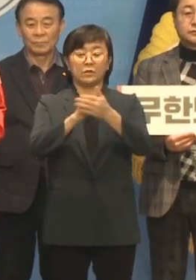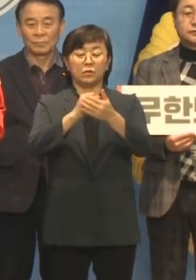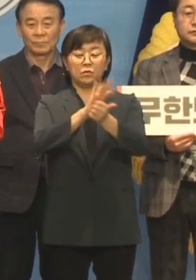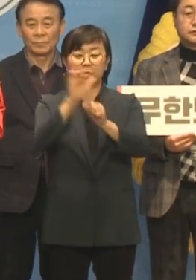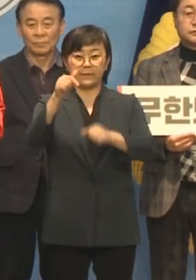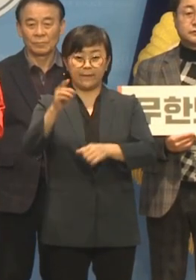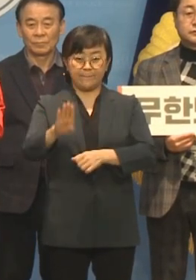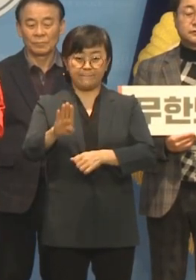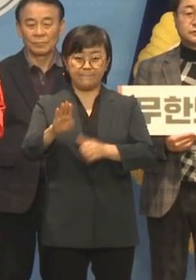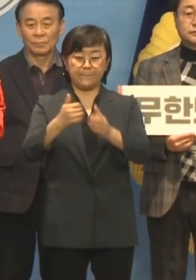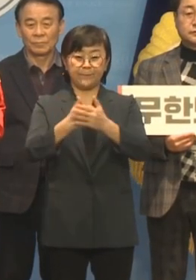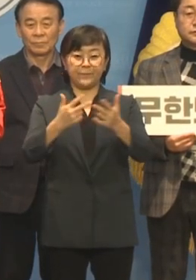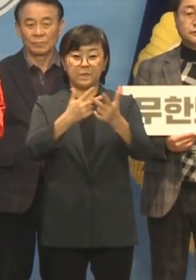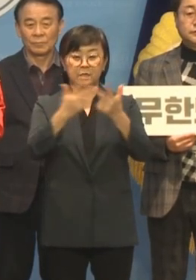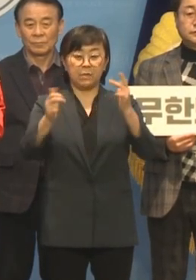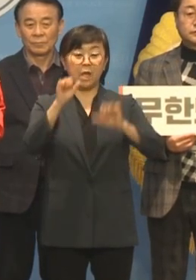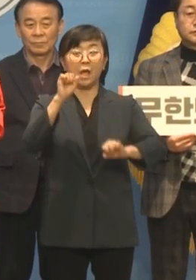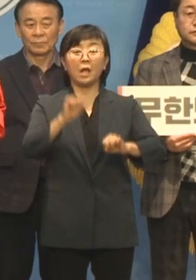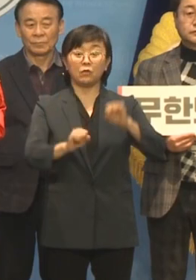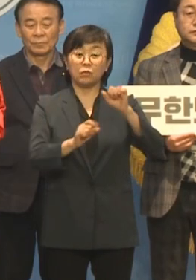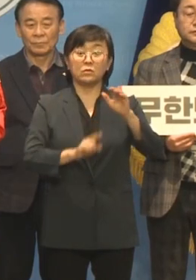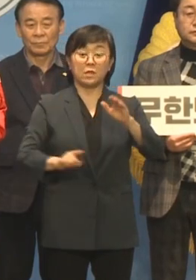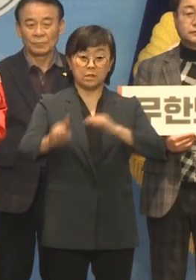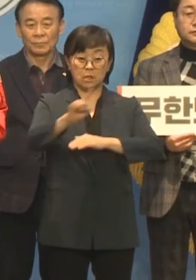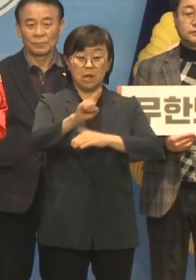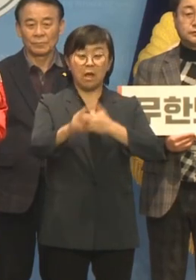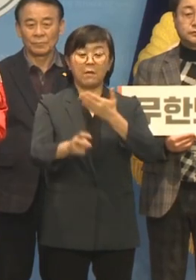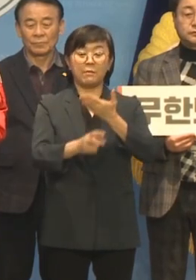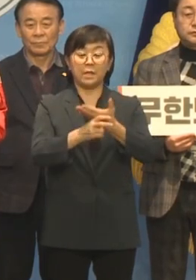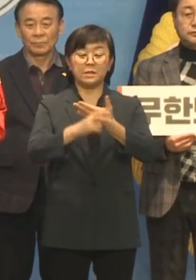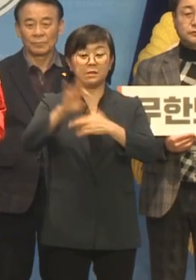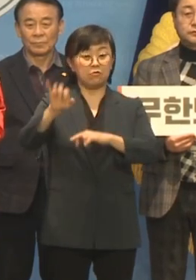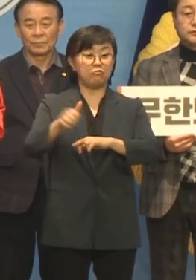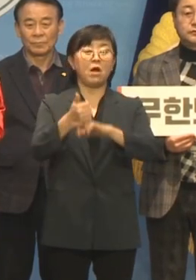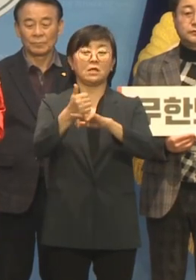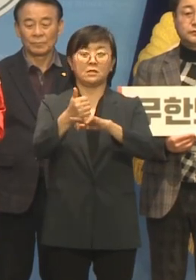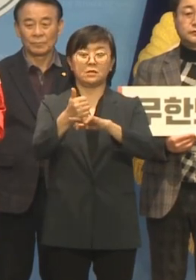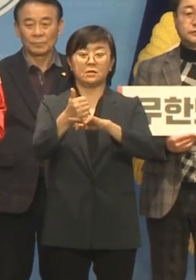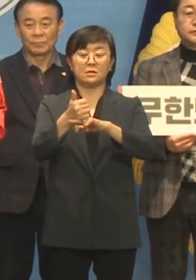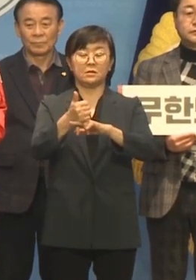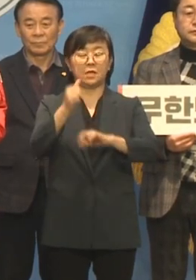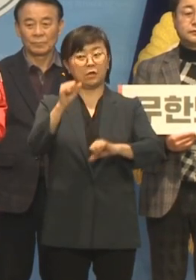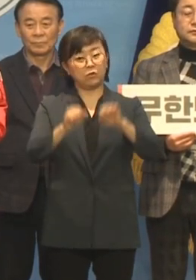동작갑에는 이재명의 행동대장이 반치광 노릇을 하고 있습니다.